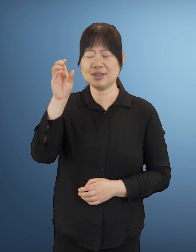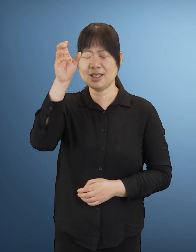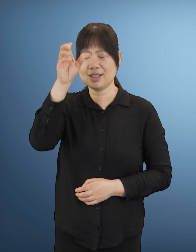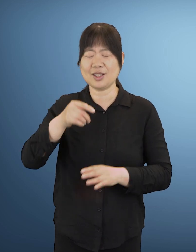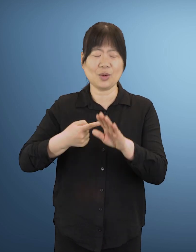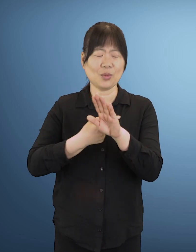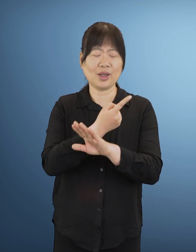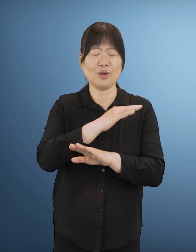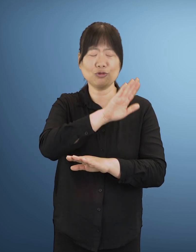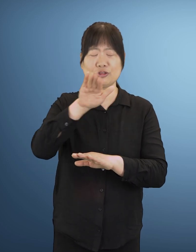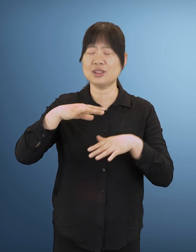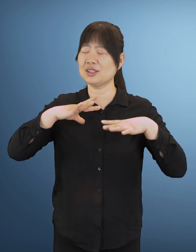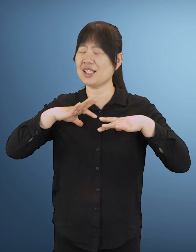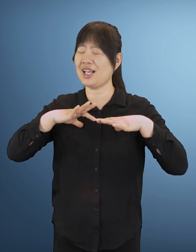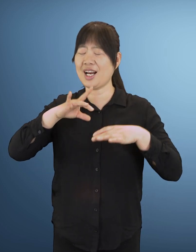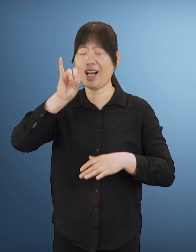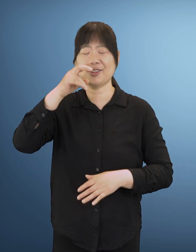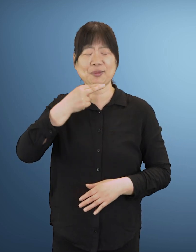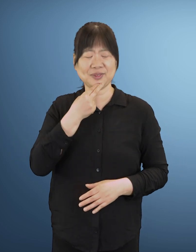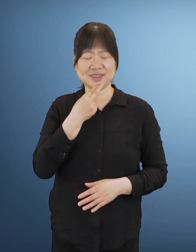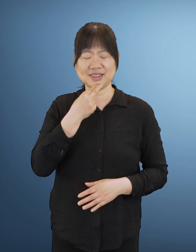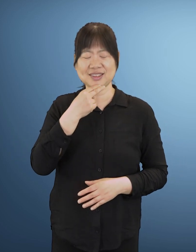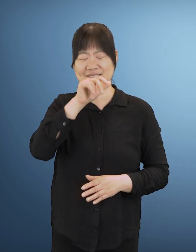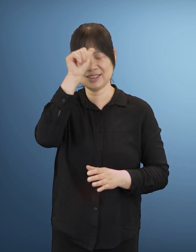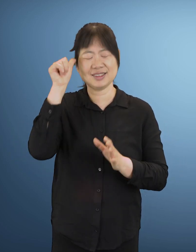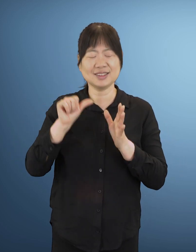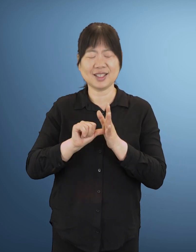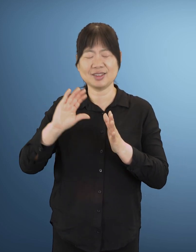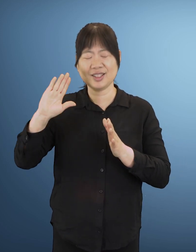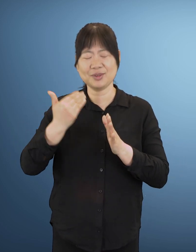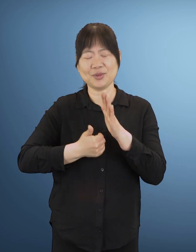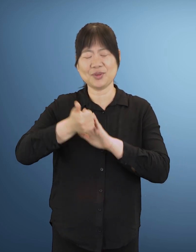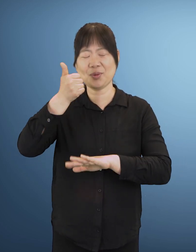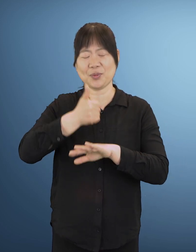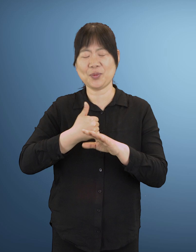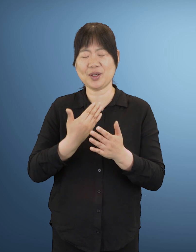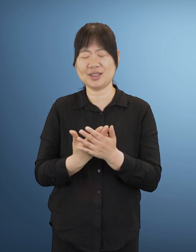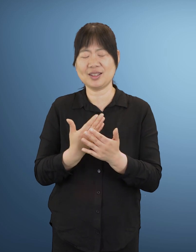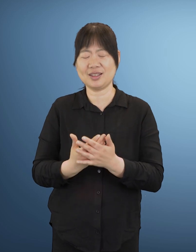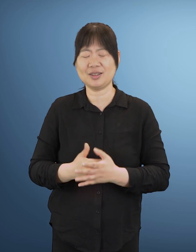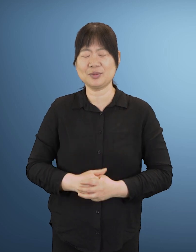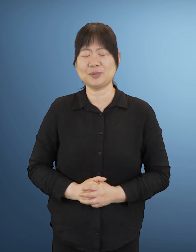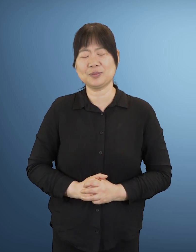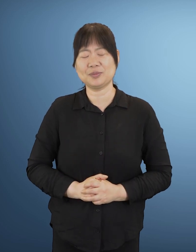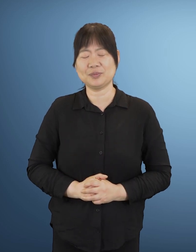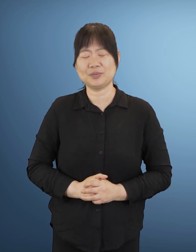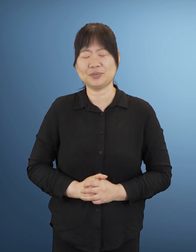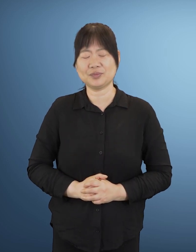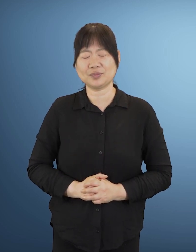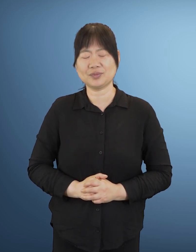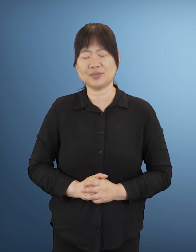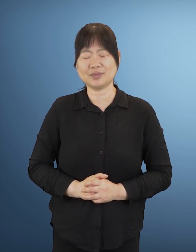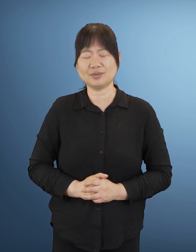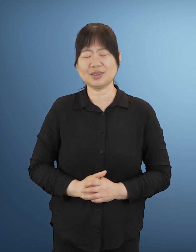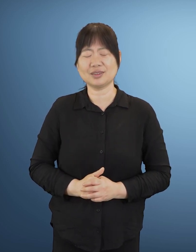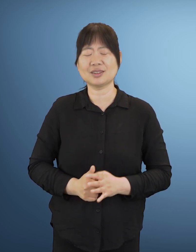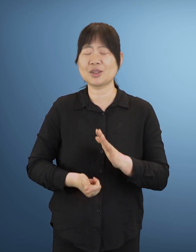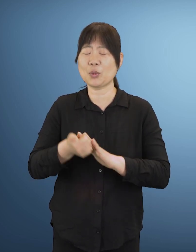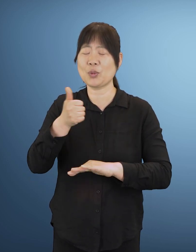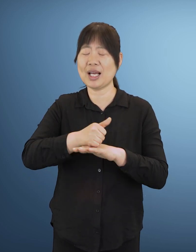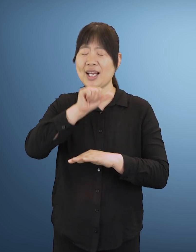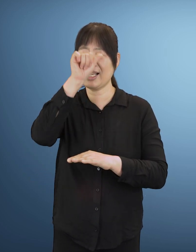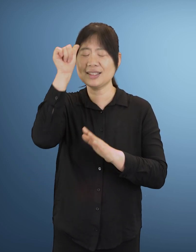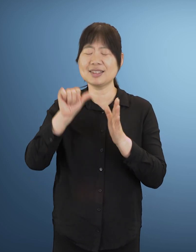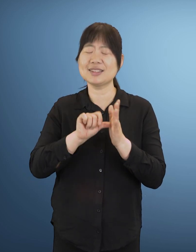외에는 자랑할 것이 없음을 고백하는 인생으로 성공케 하여 주시옵소서. 성공한 인생은